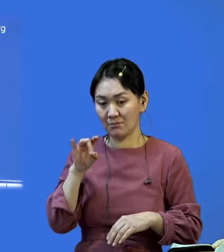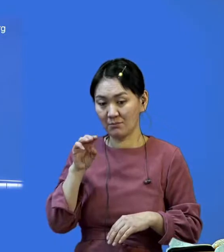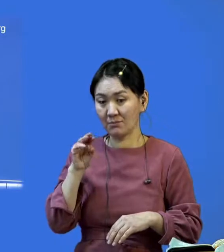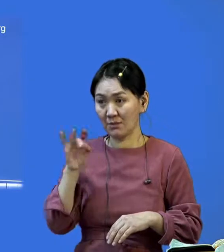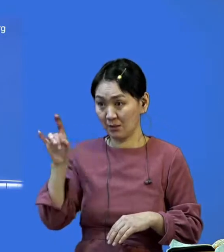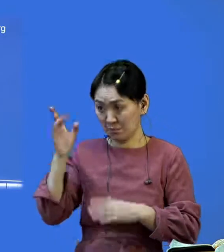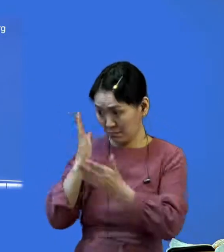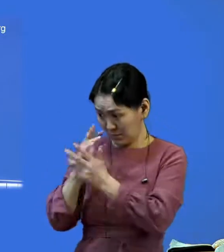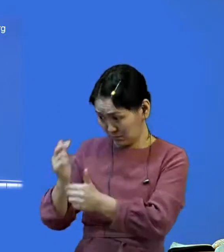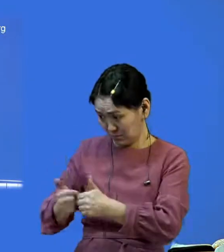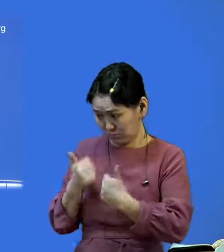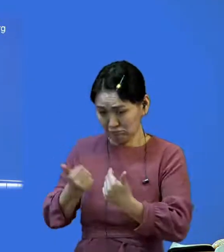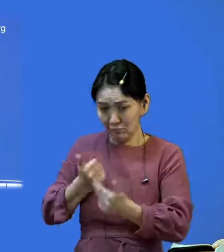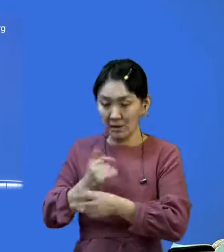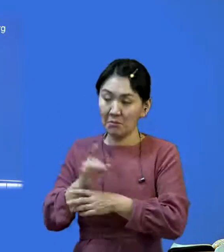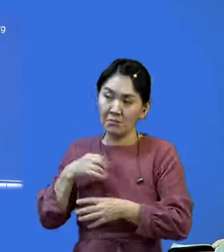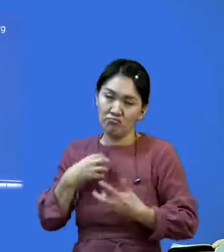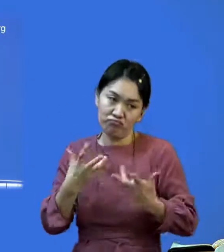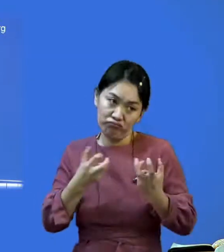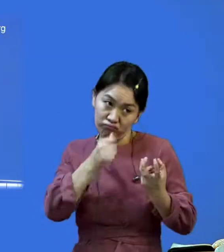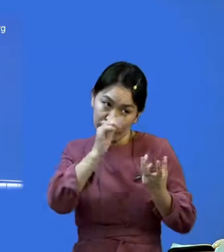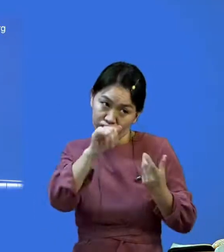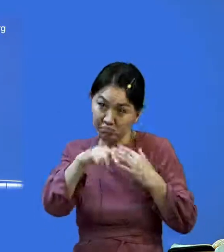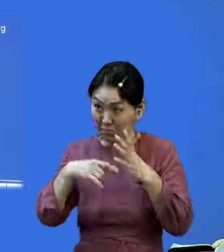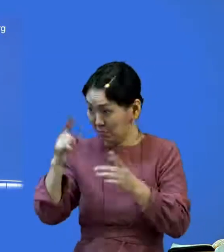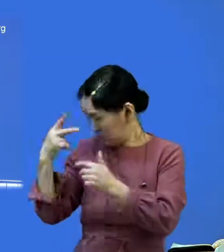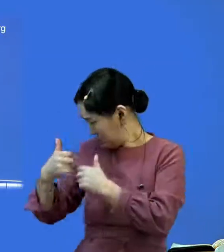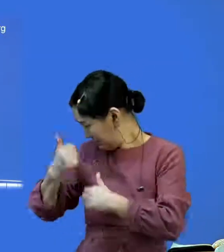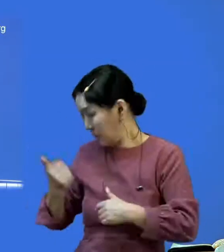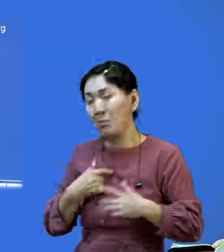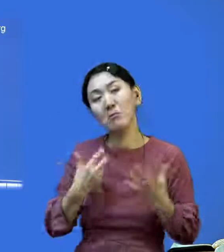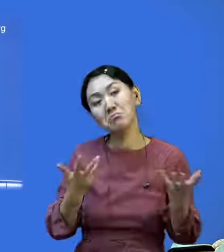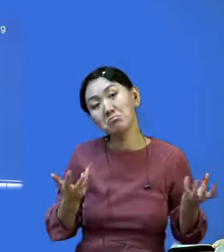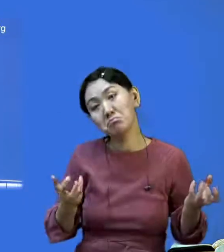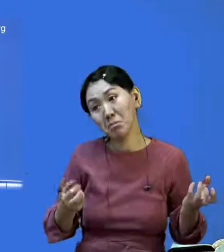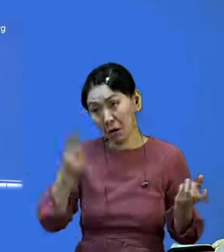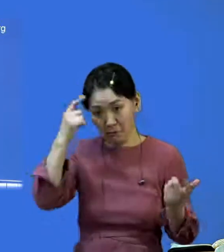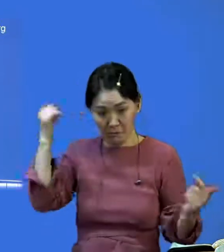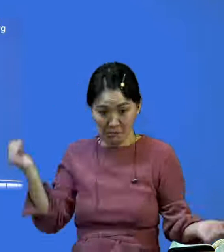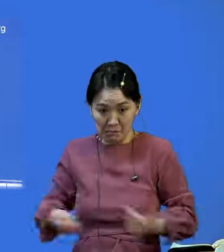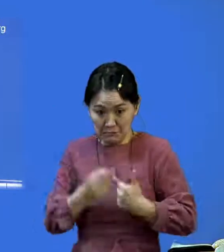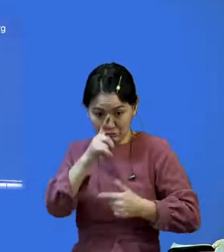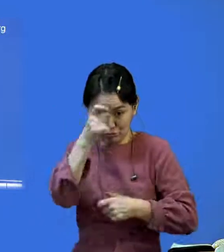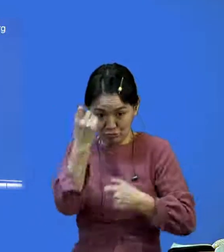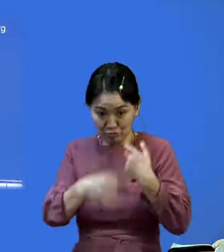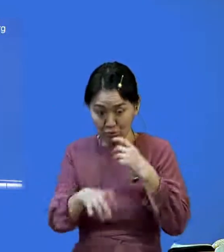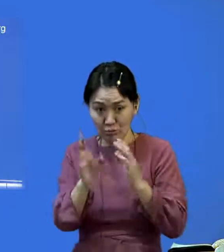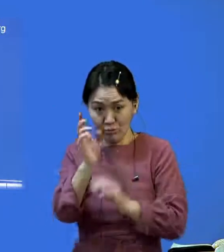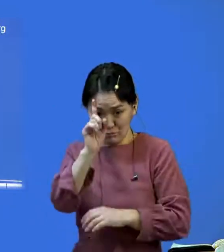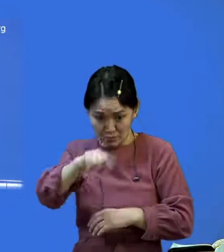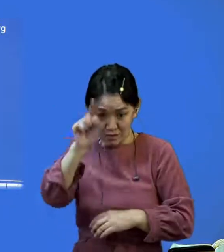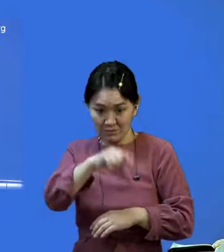Юунд атарах юм бэ? Атарах зүйл юу ах? Атарах зүйл байна гэвэл болохгүй ч дээ чинь.